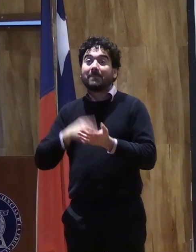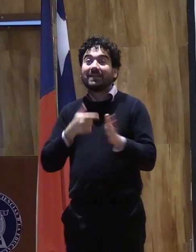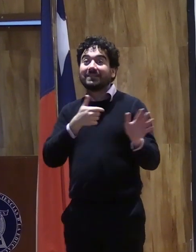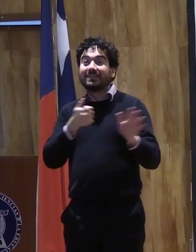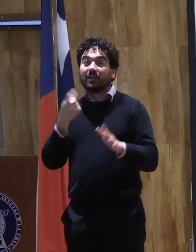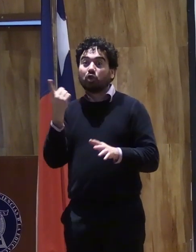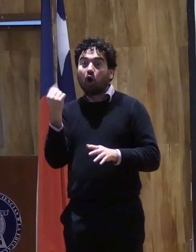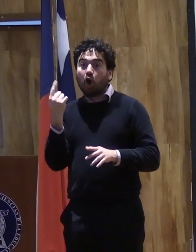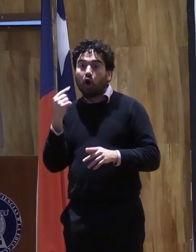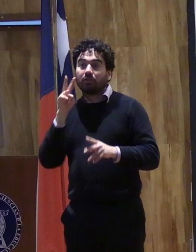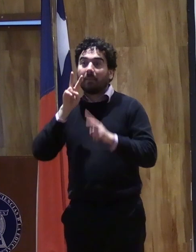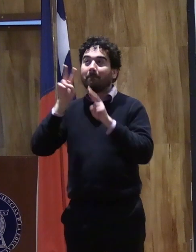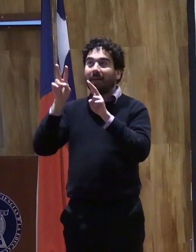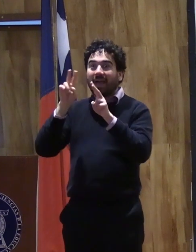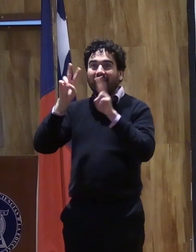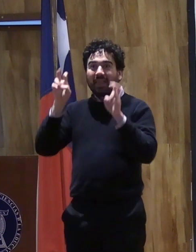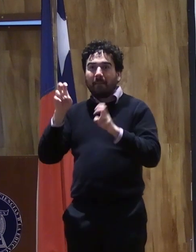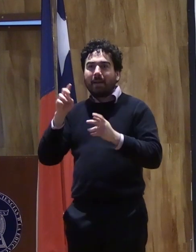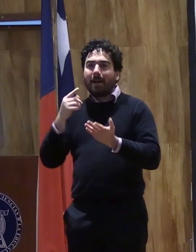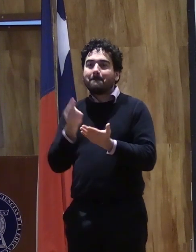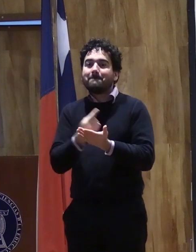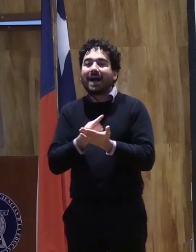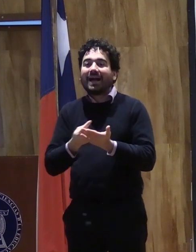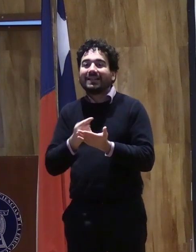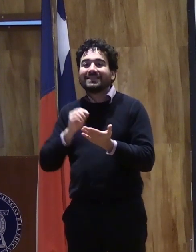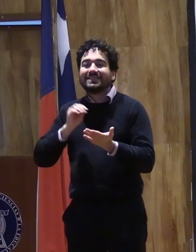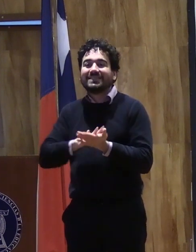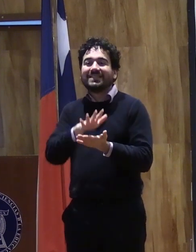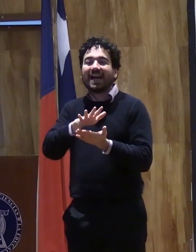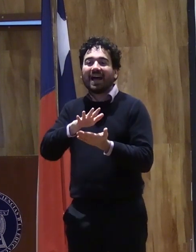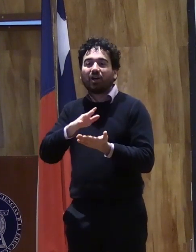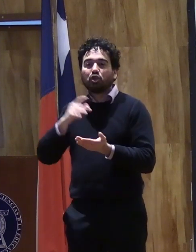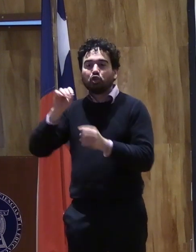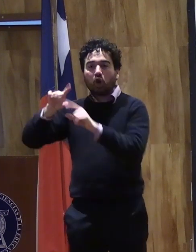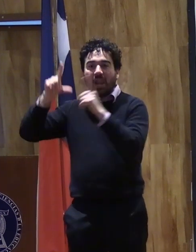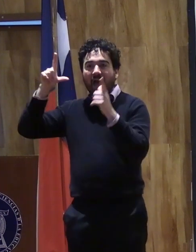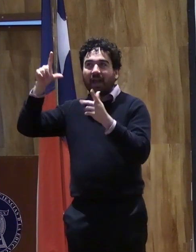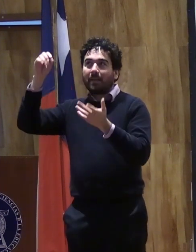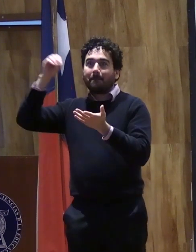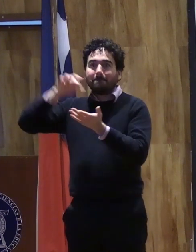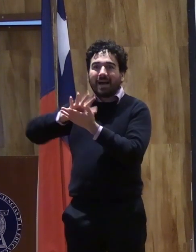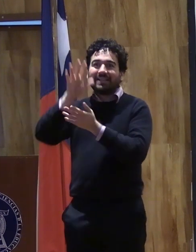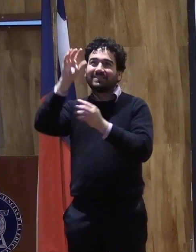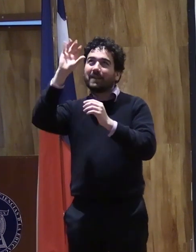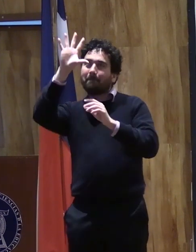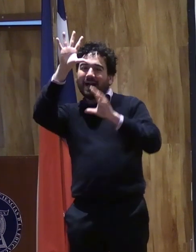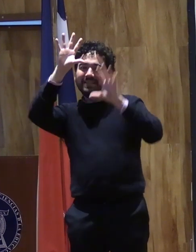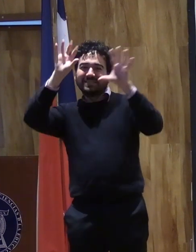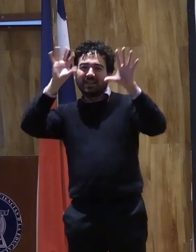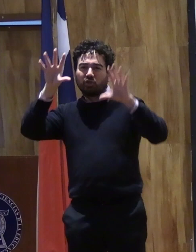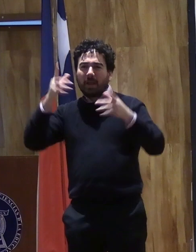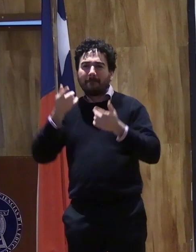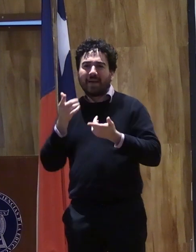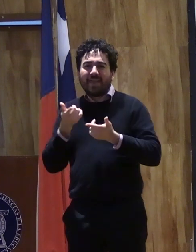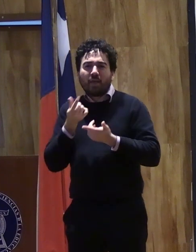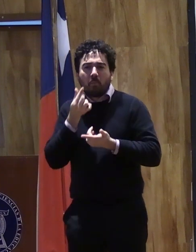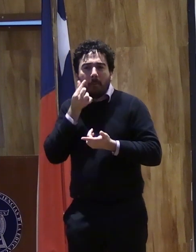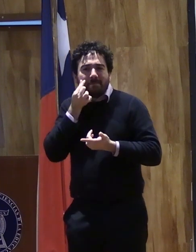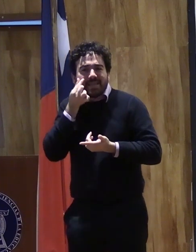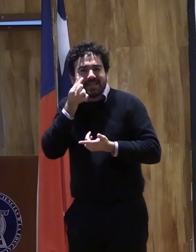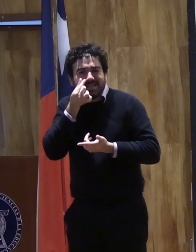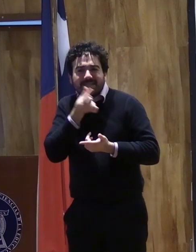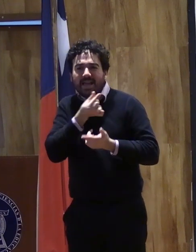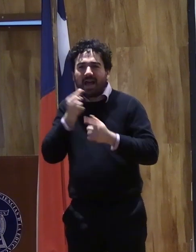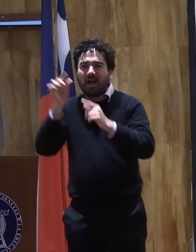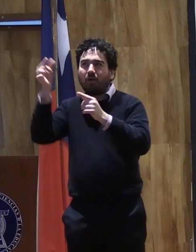mirar manchas solares y hacía dibujitos, y las manchas solares son como espinillas magnéticas que